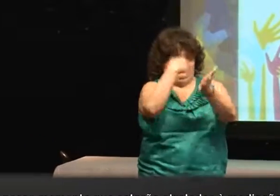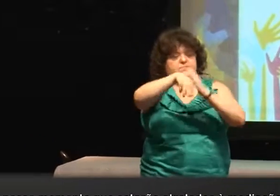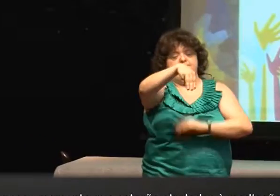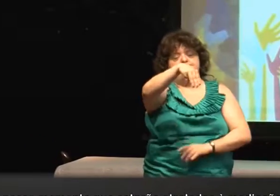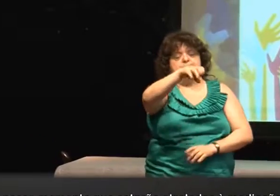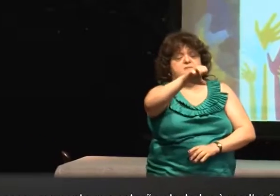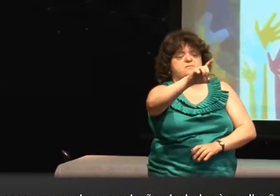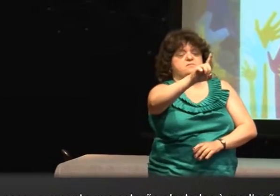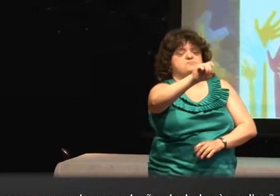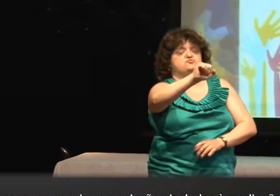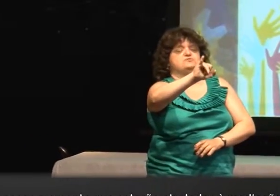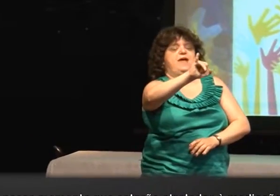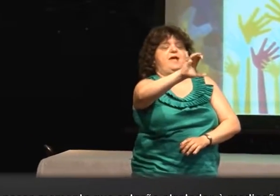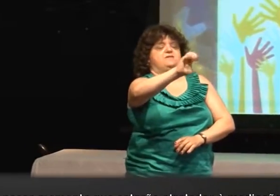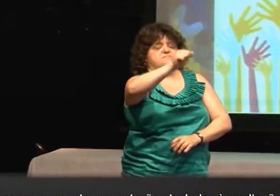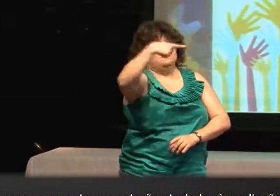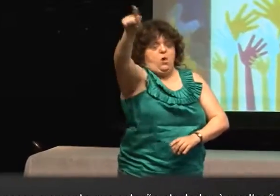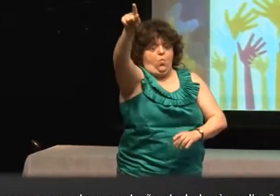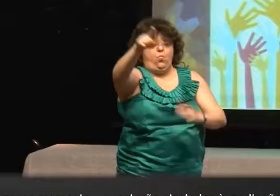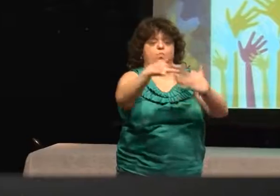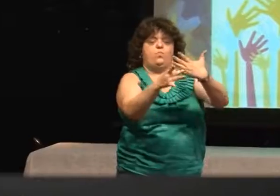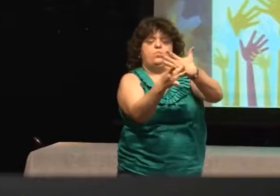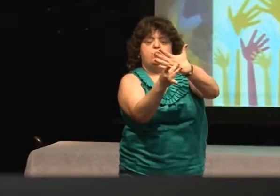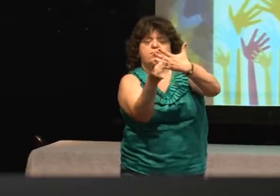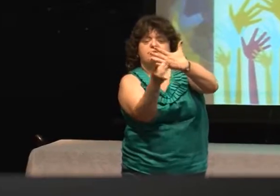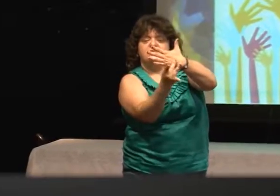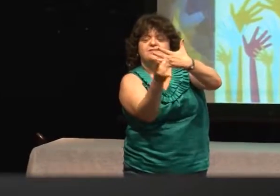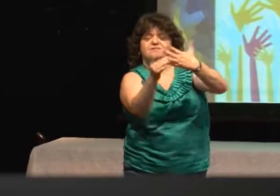estarão atrelados à mediação,